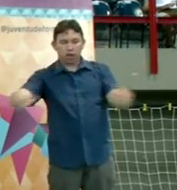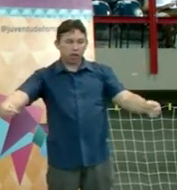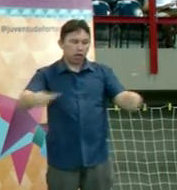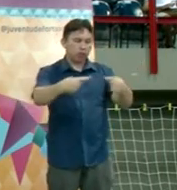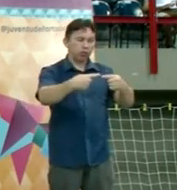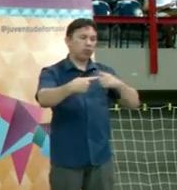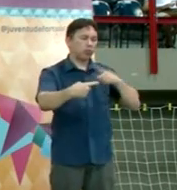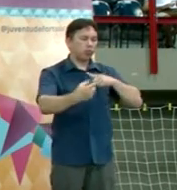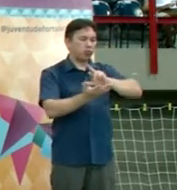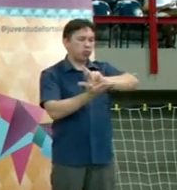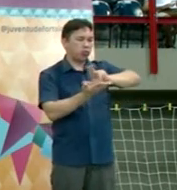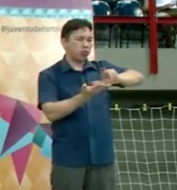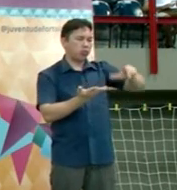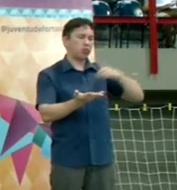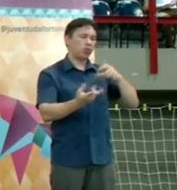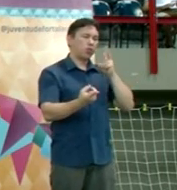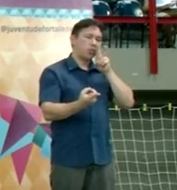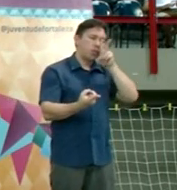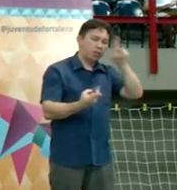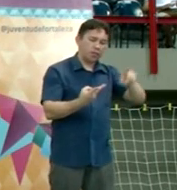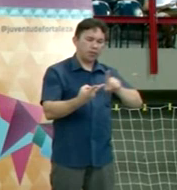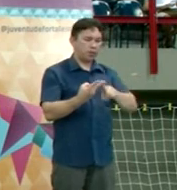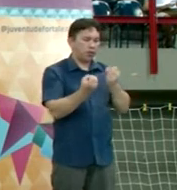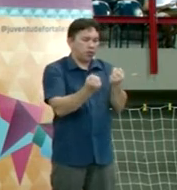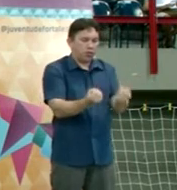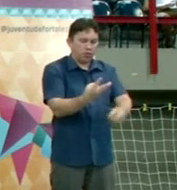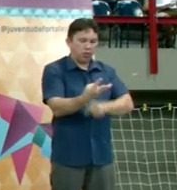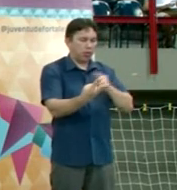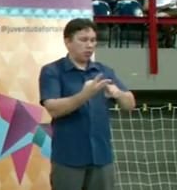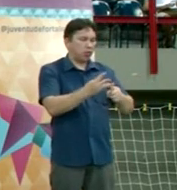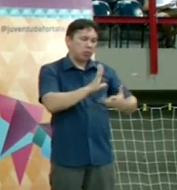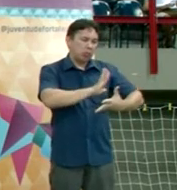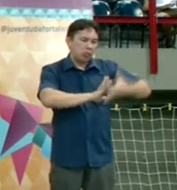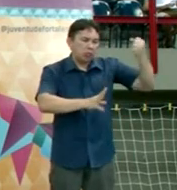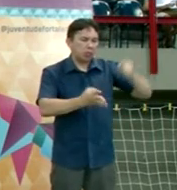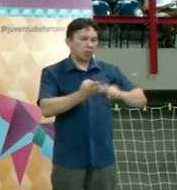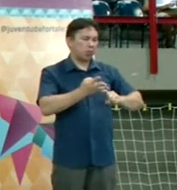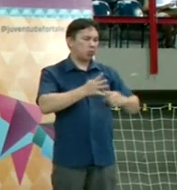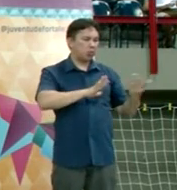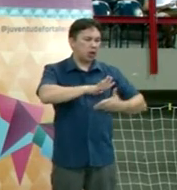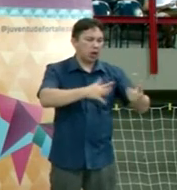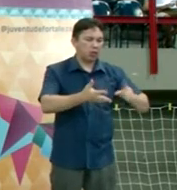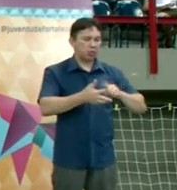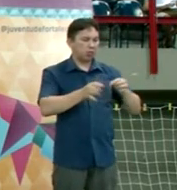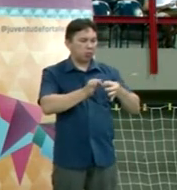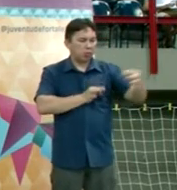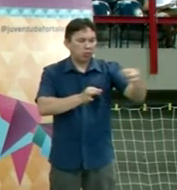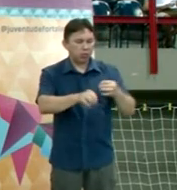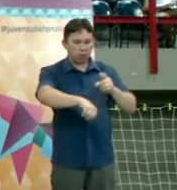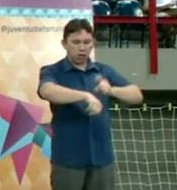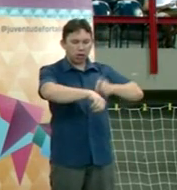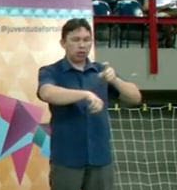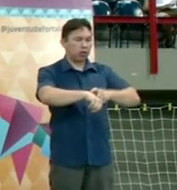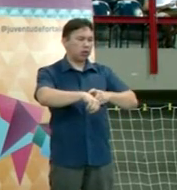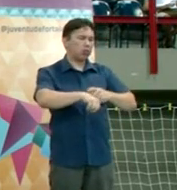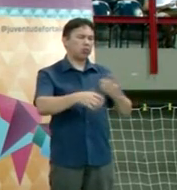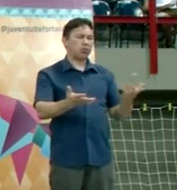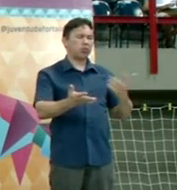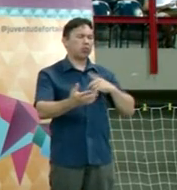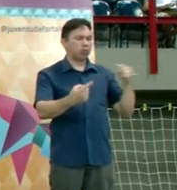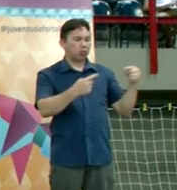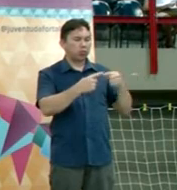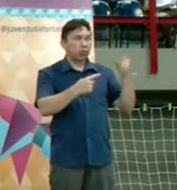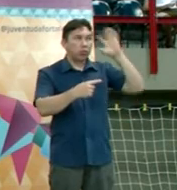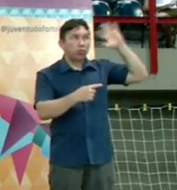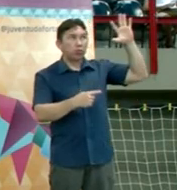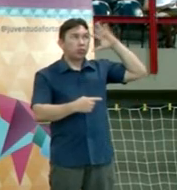isso com grandezas, como força, massa, aceleração, velocidade, espaço, tempo. Então o